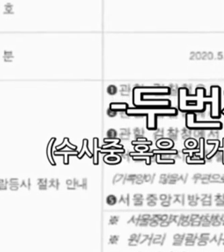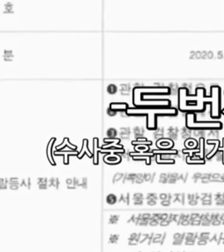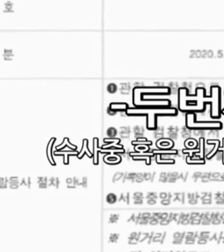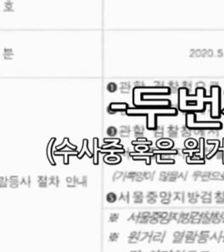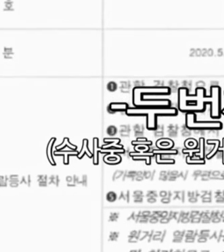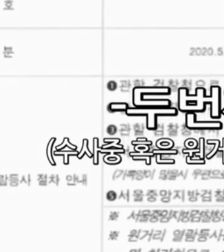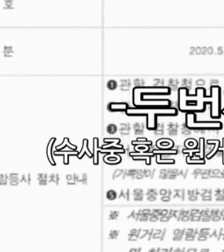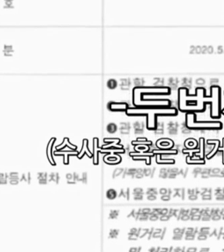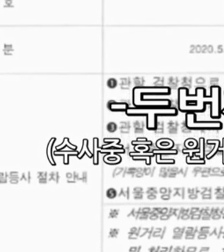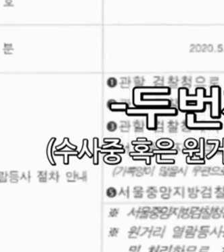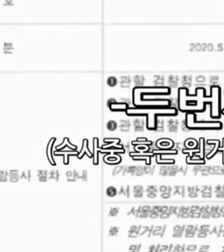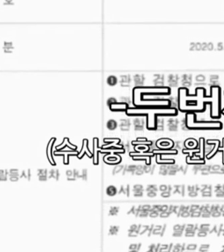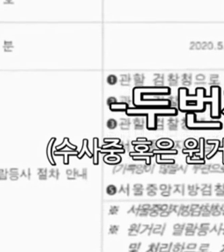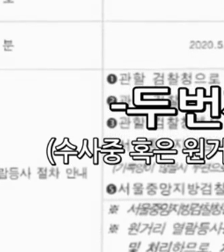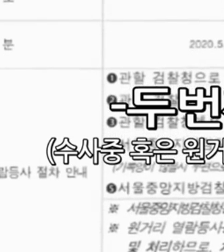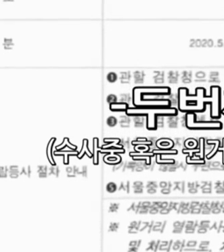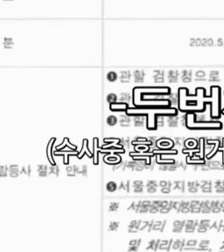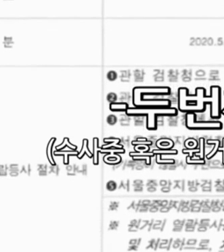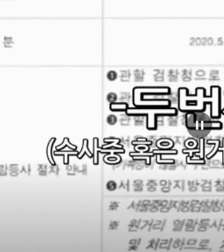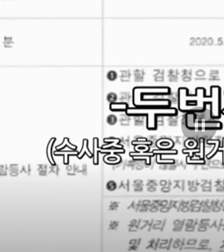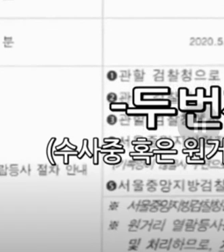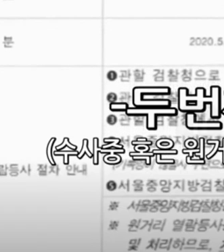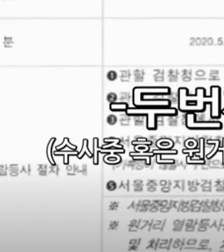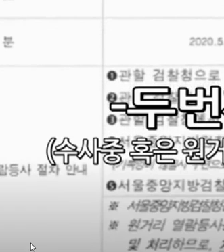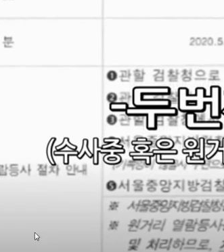열람등사 신청서를 송부 2번